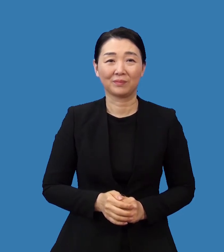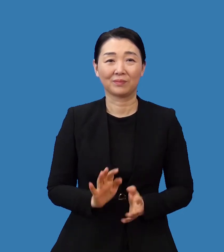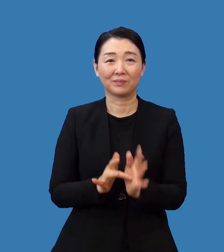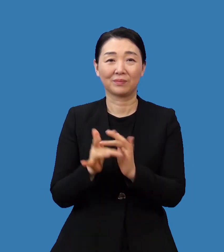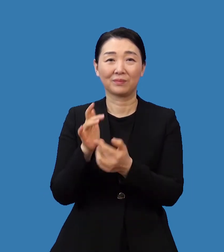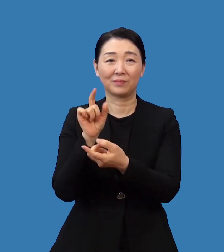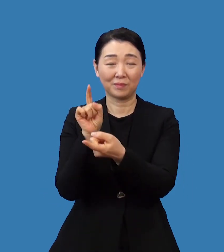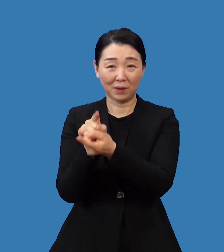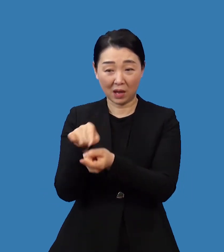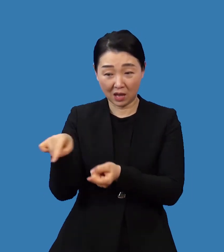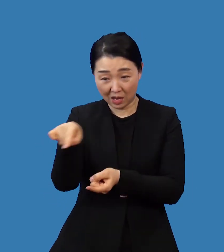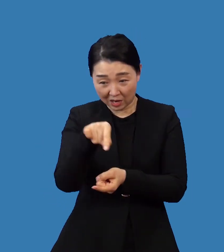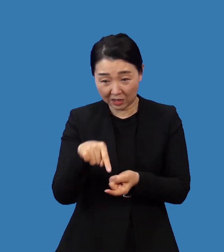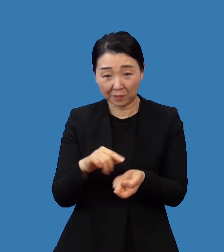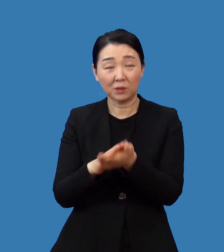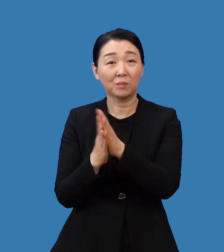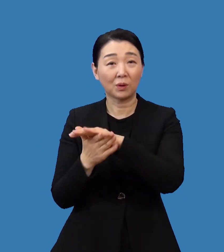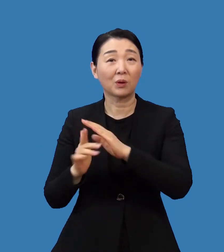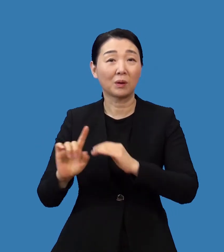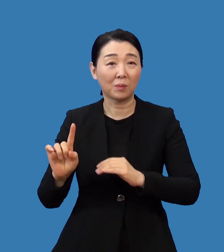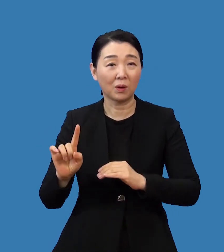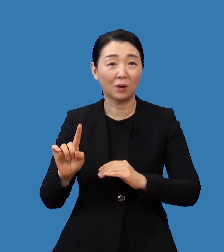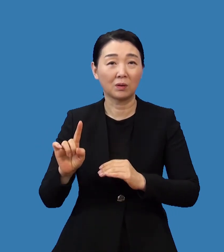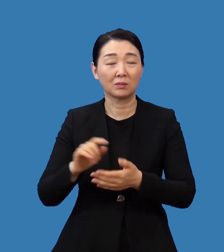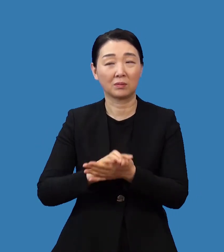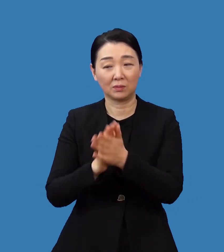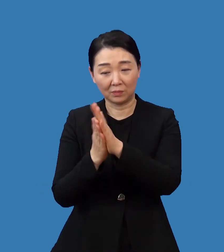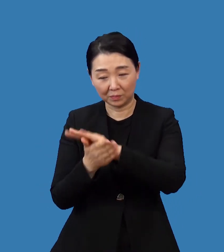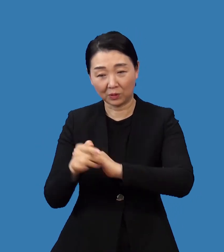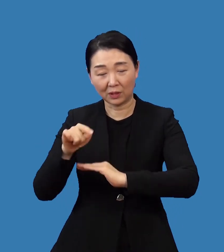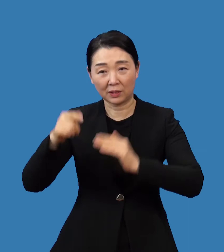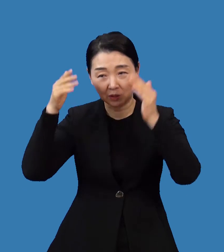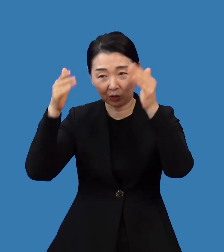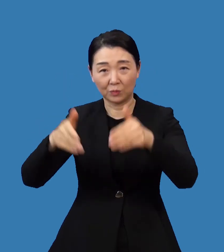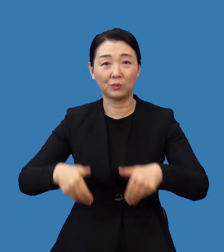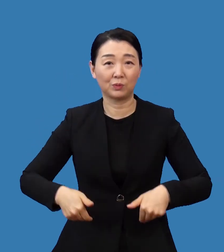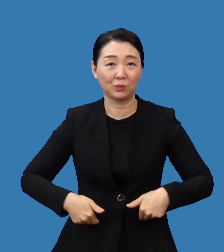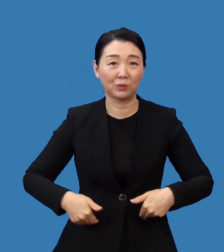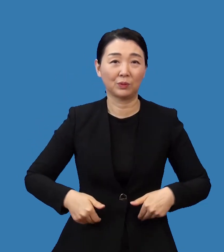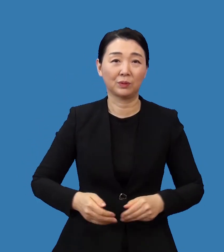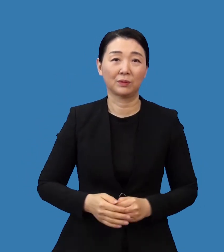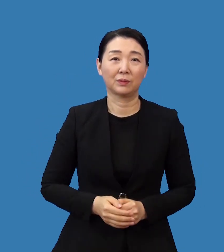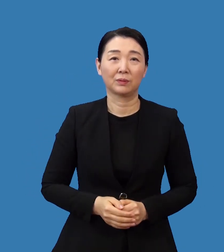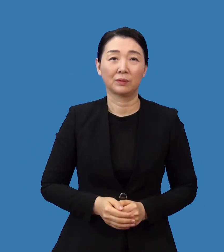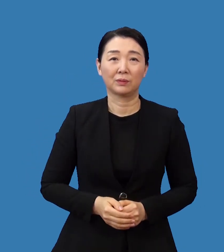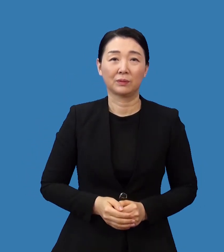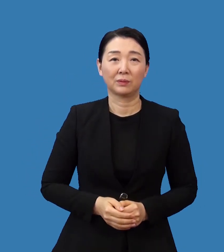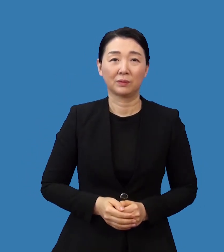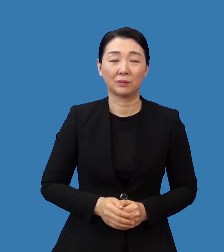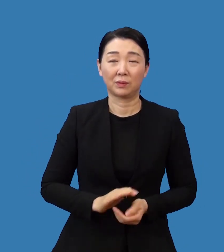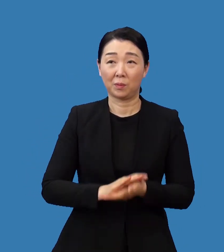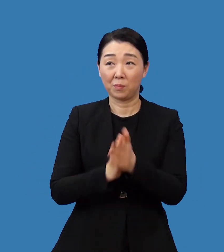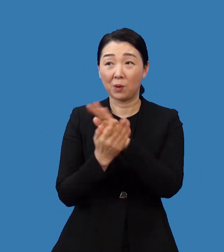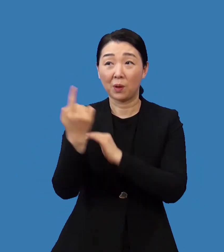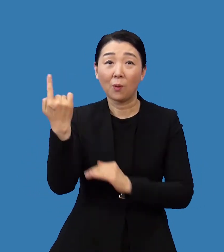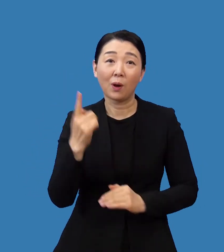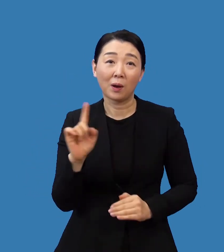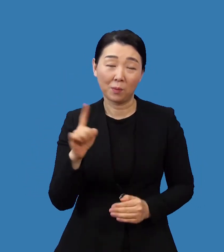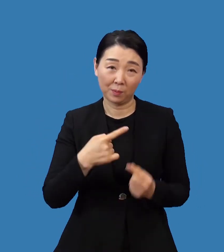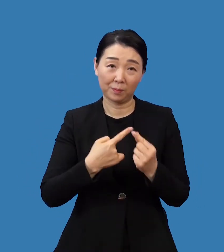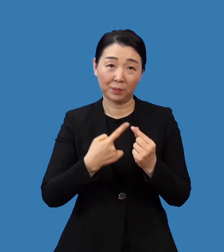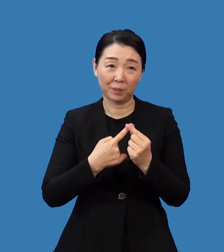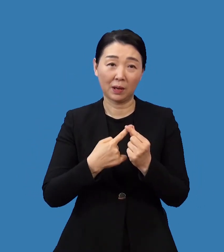예수님을 만난 이들의 변화, 그 변화를 주목해 보고자 합니다. 어떤 변화가 왔을까?